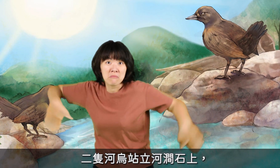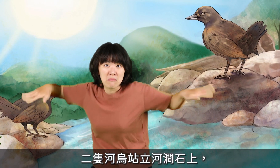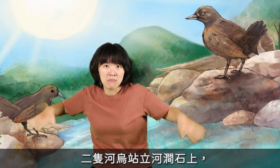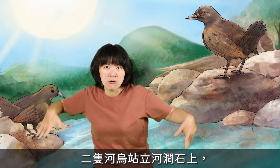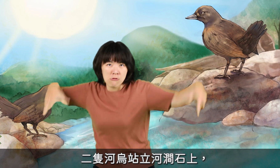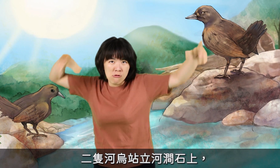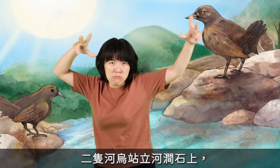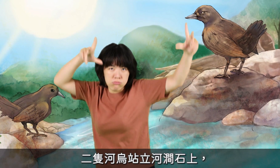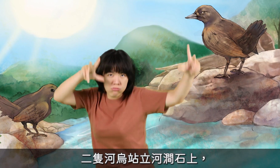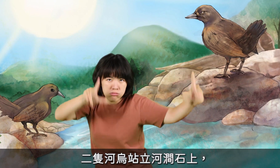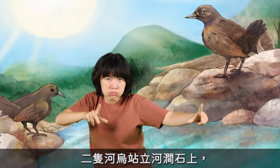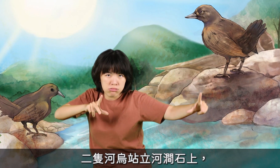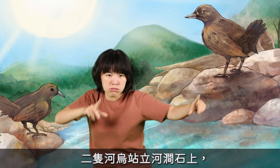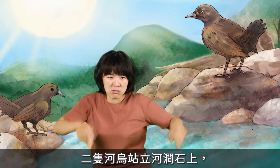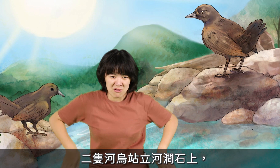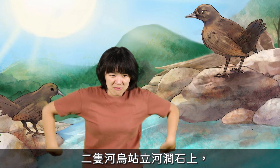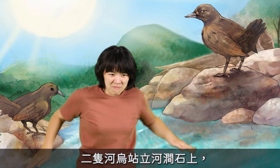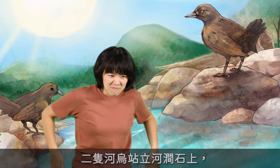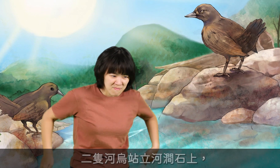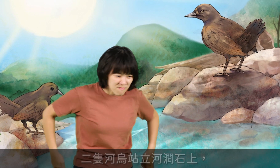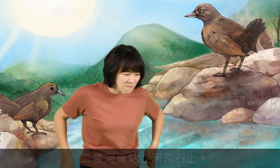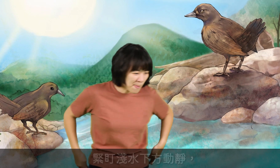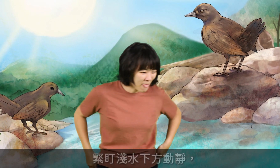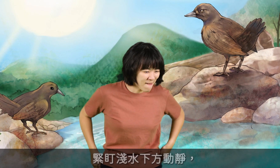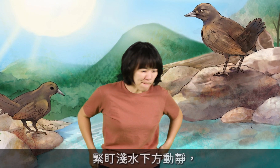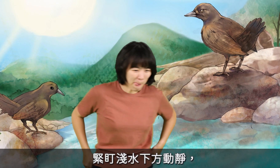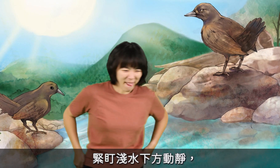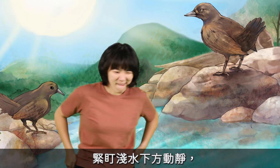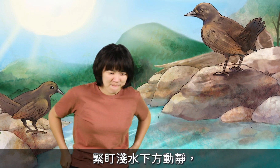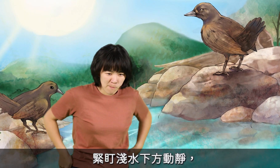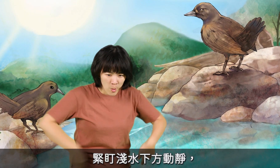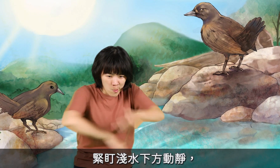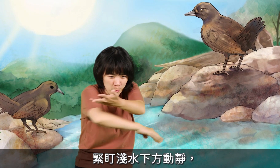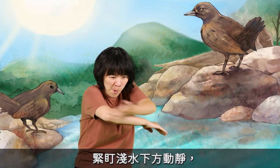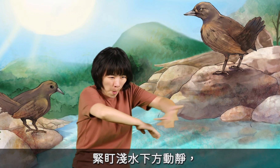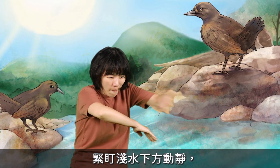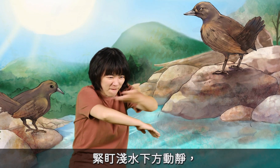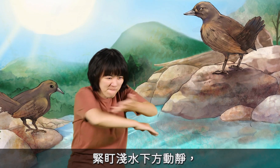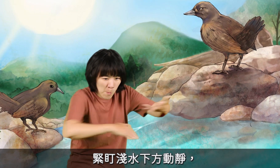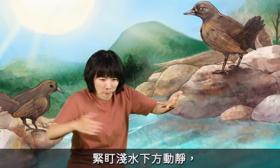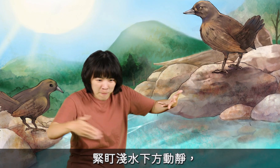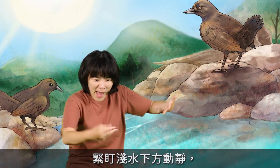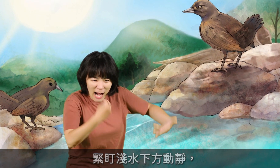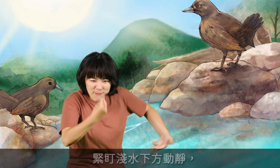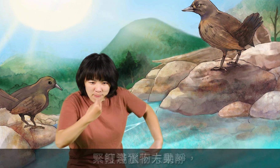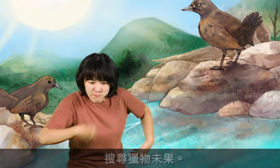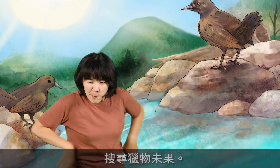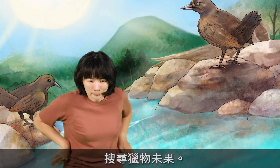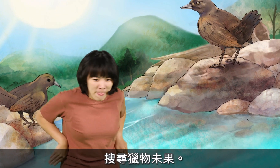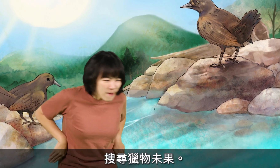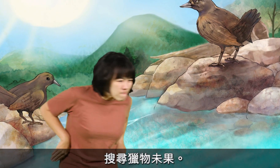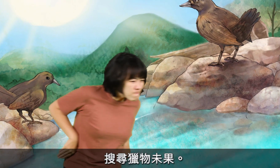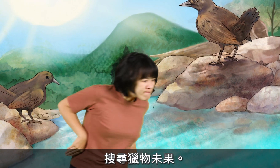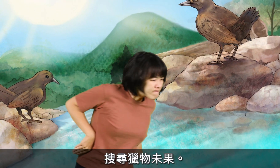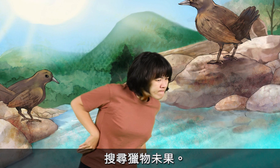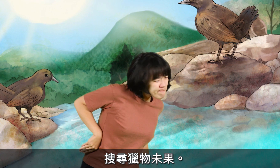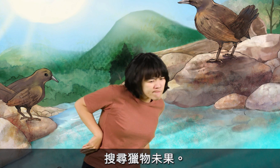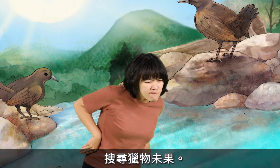两只河鸥站立河涧石上，紧盯浅水下方动静，搜寻猎物未果。